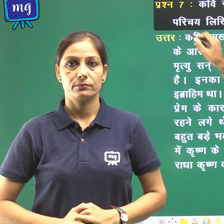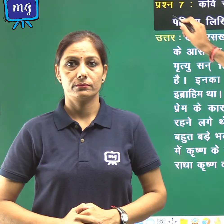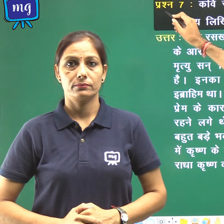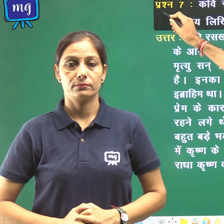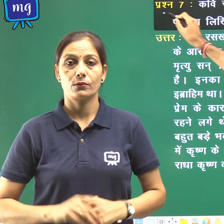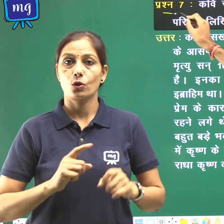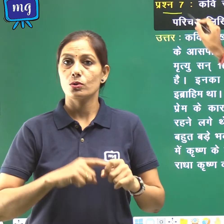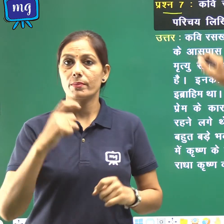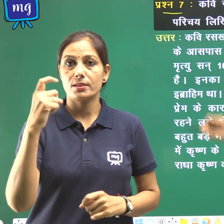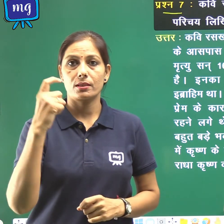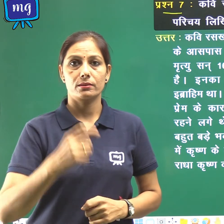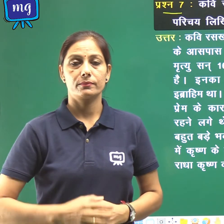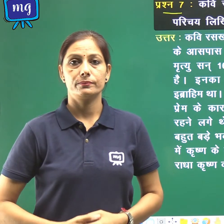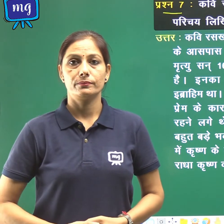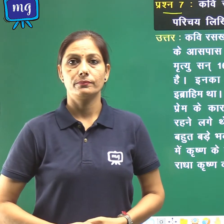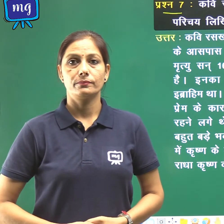प्रश्न 7,